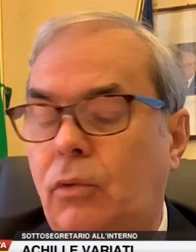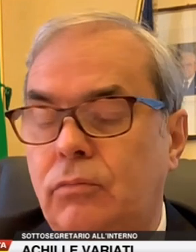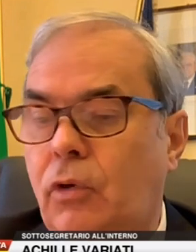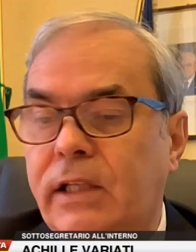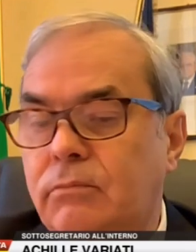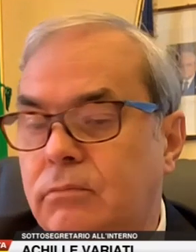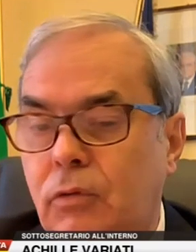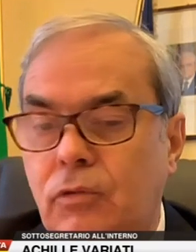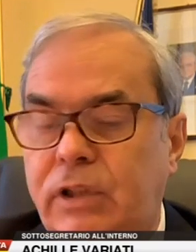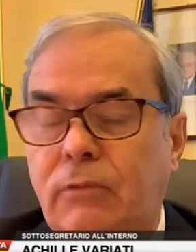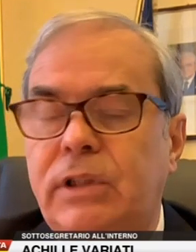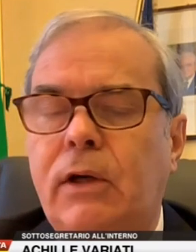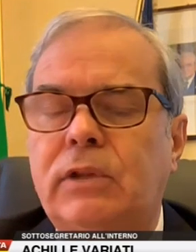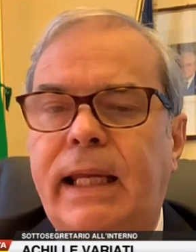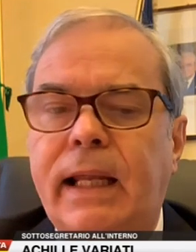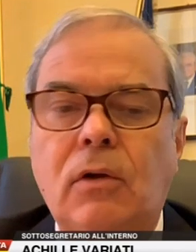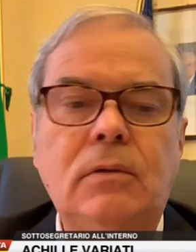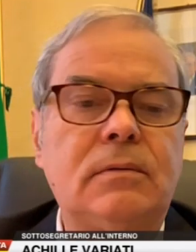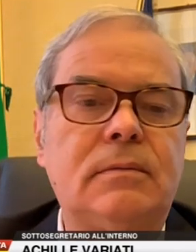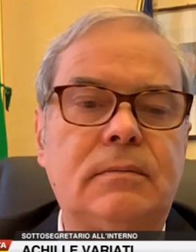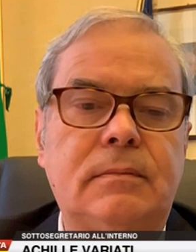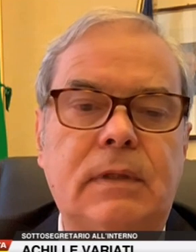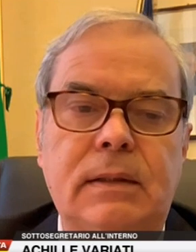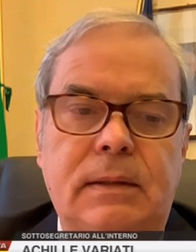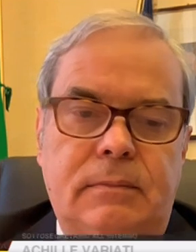Questo non si è riusciti a ottenerlo,